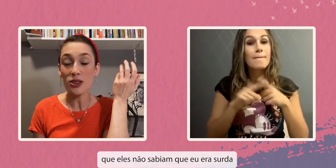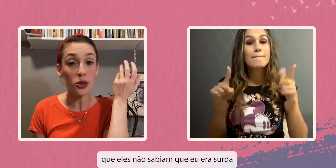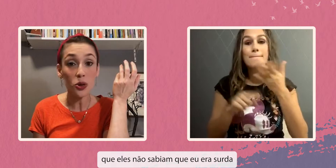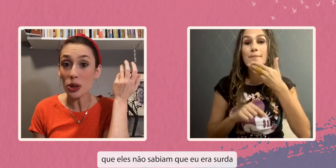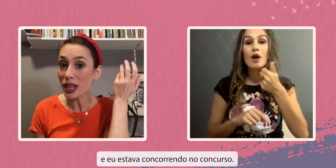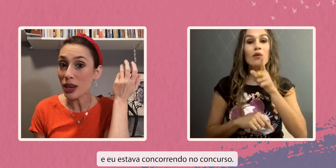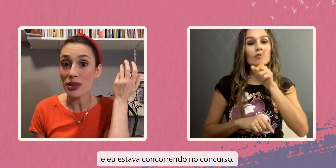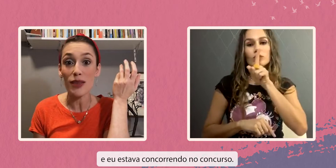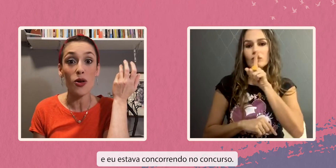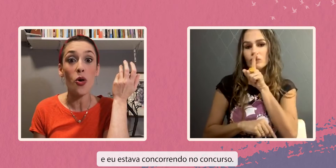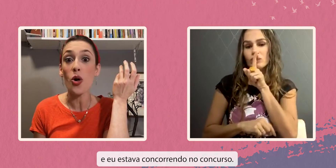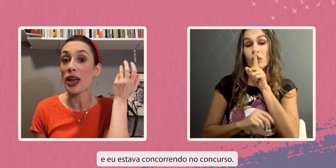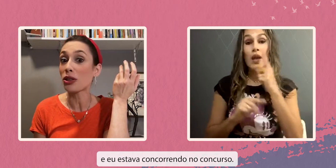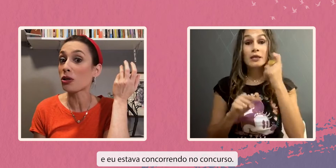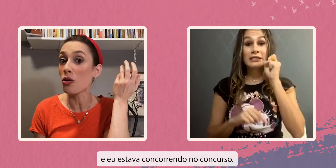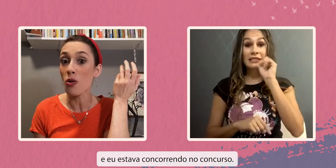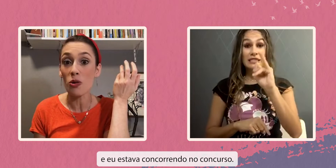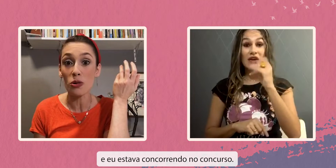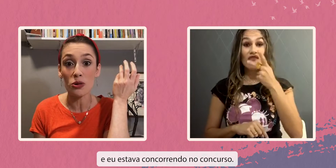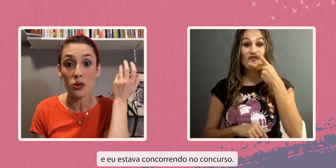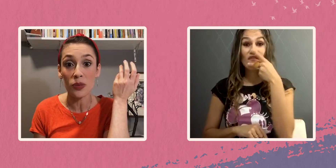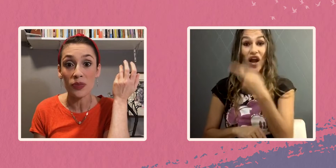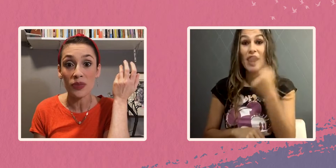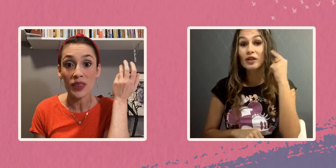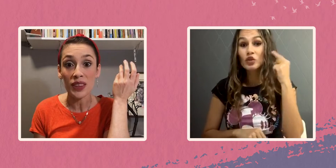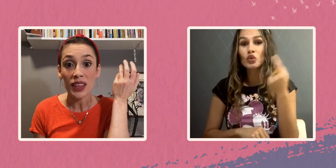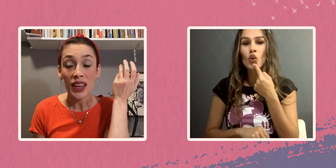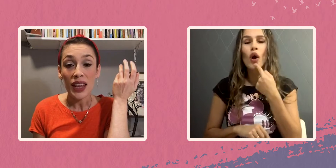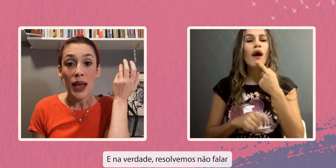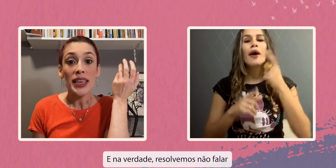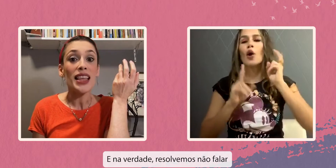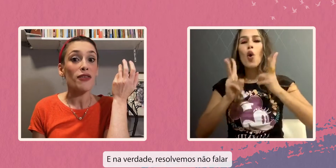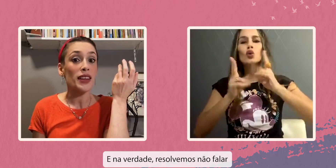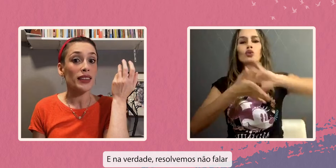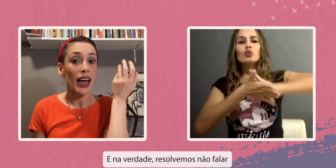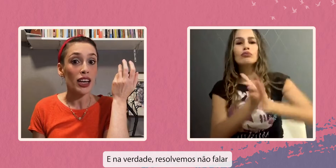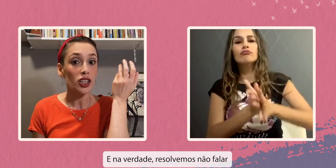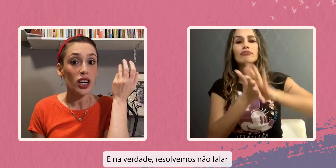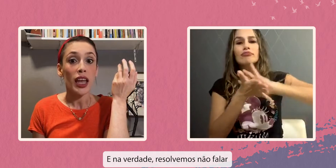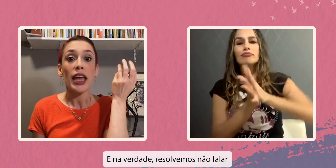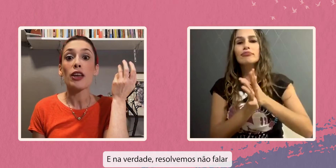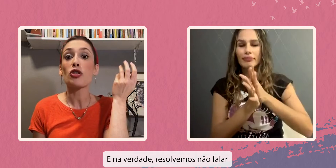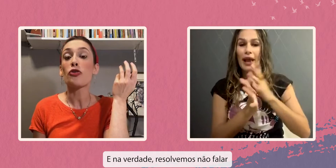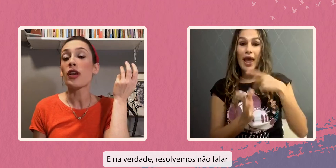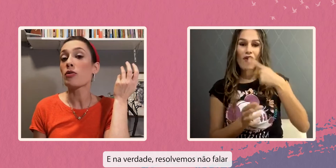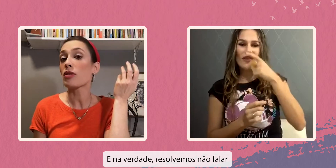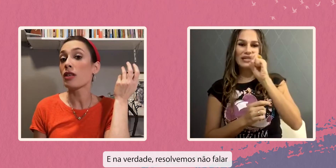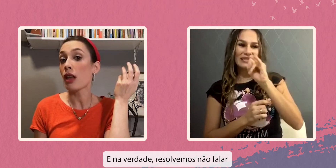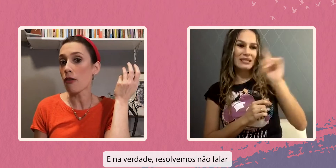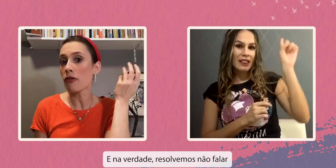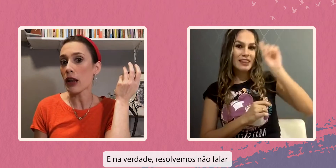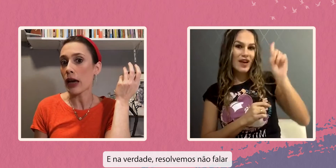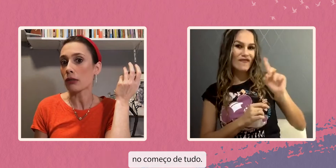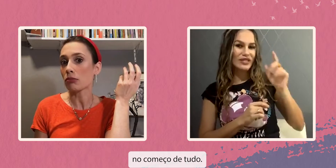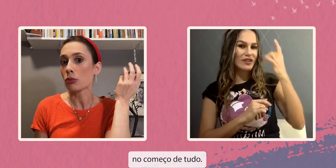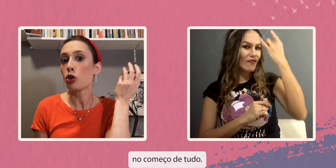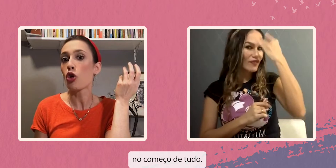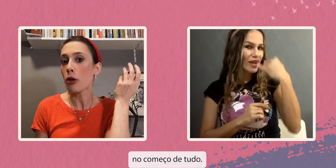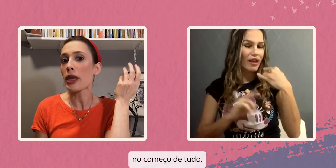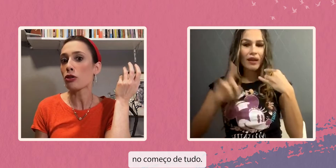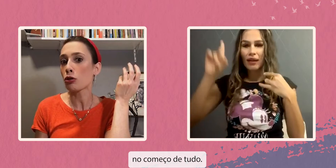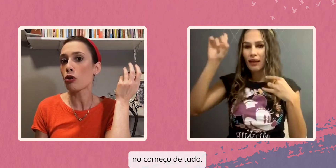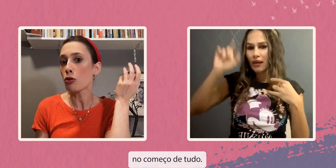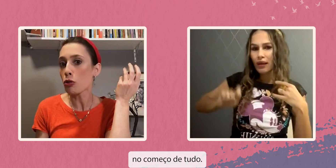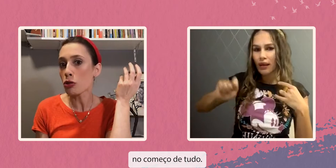que eu era surda e eu estava concorrendo num concurso. E, na verdade, resolvemos não falar.